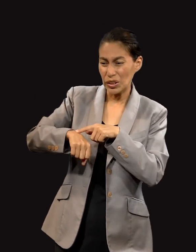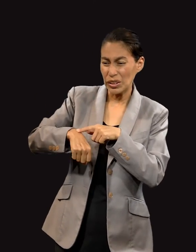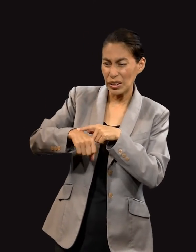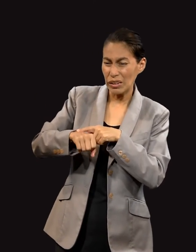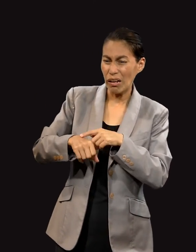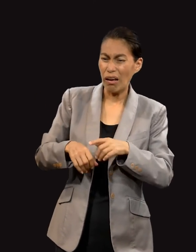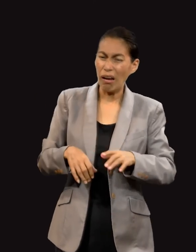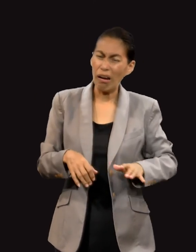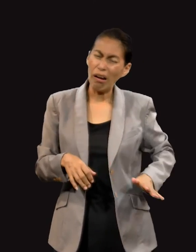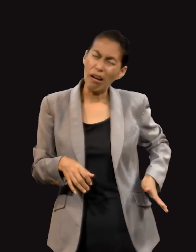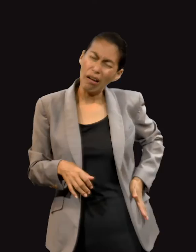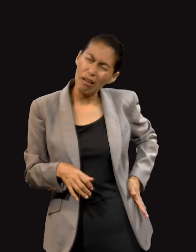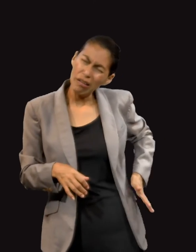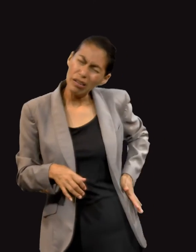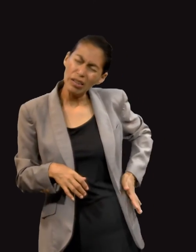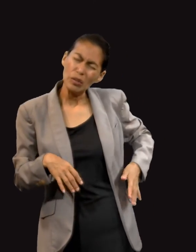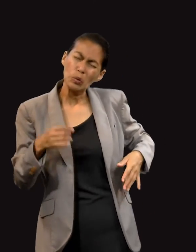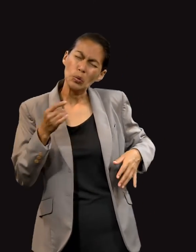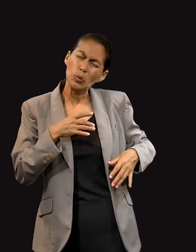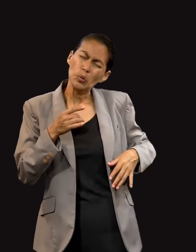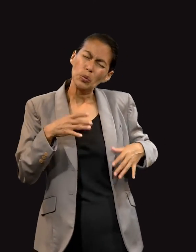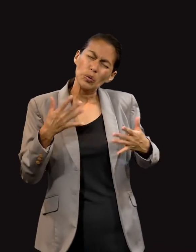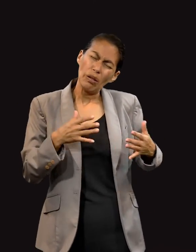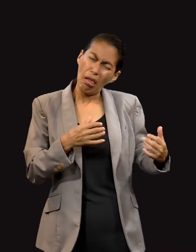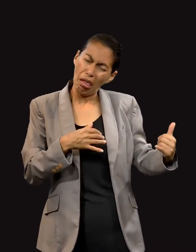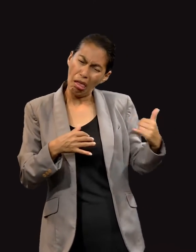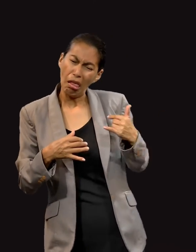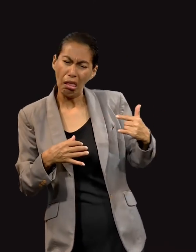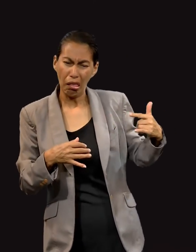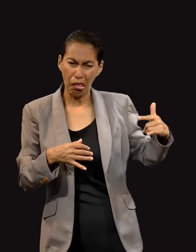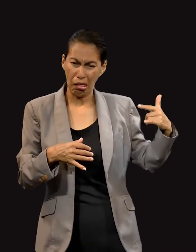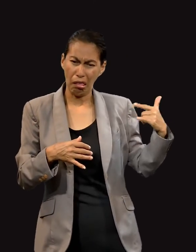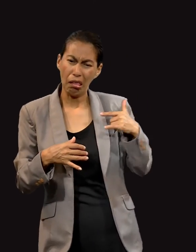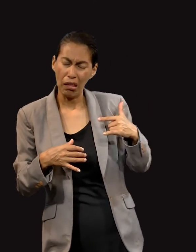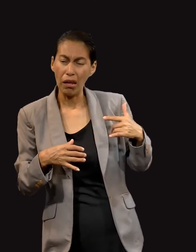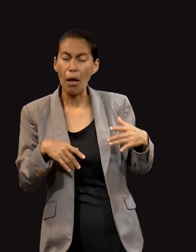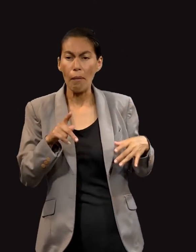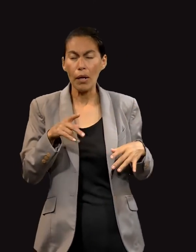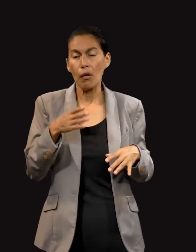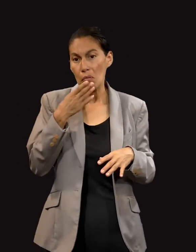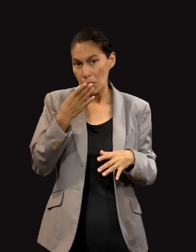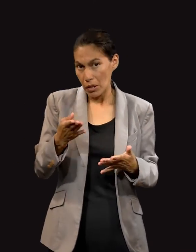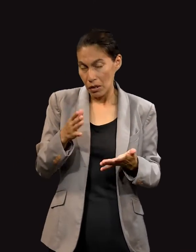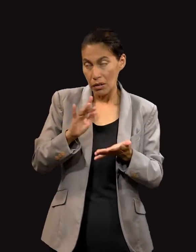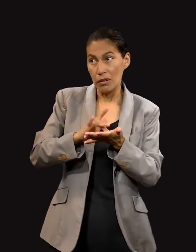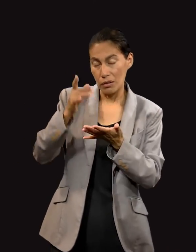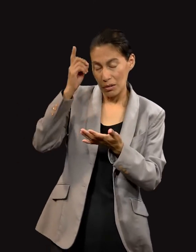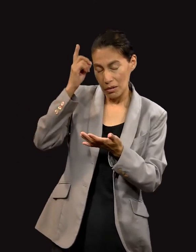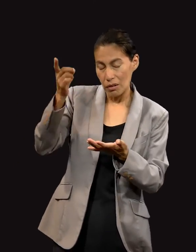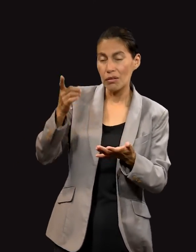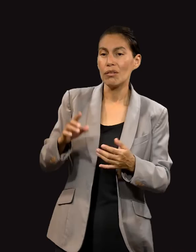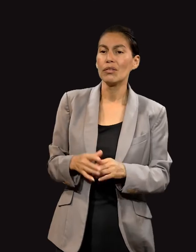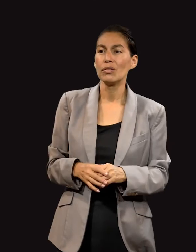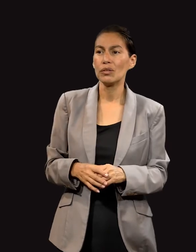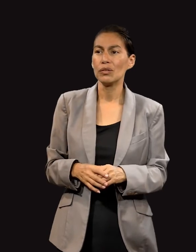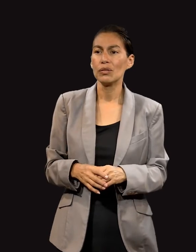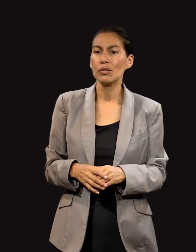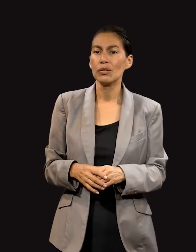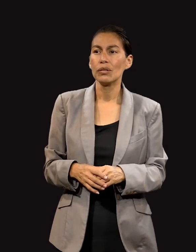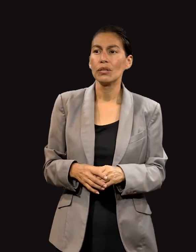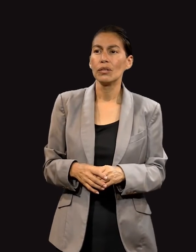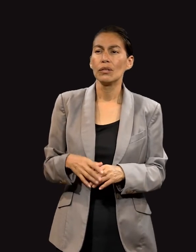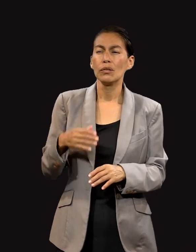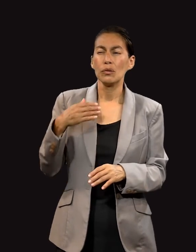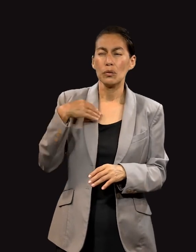Pero me pegó, no sé, en la rodilla y en la cadera. O sea, pero bueno, estoy dentro de lo que